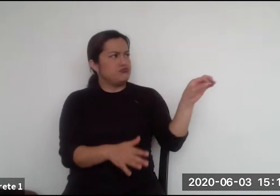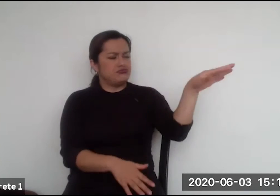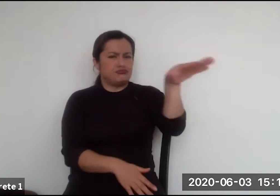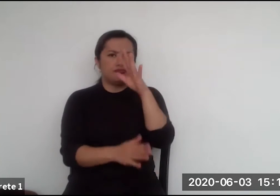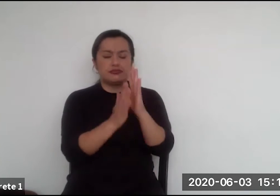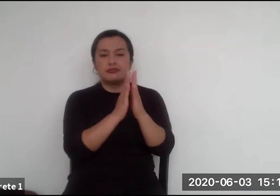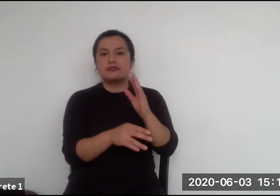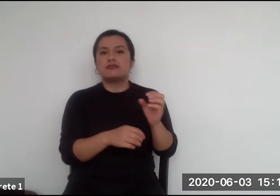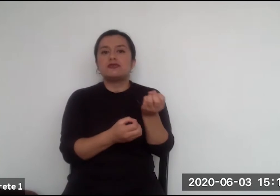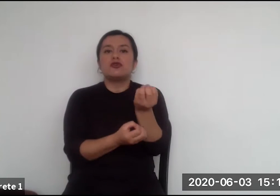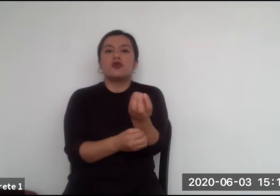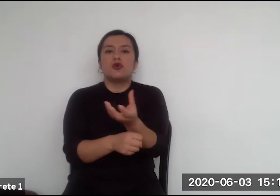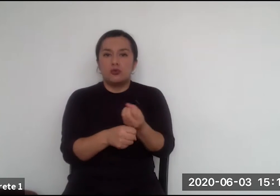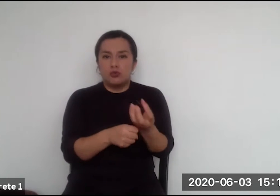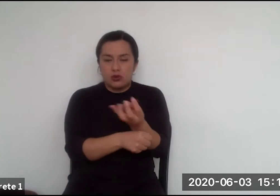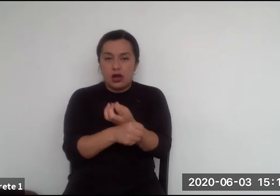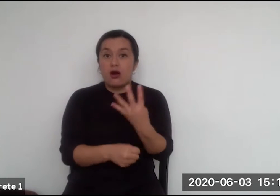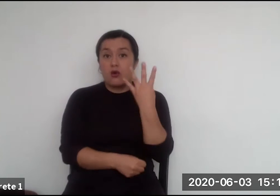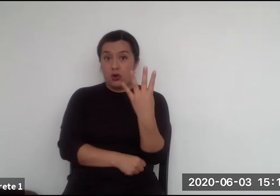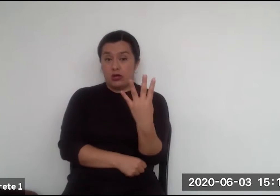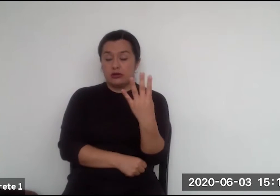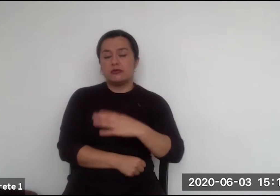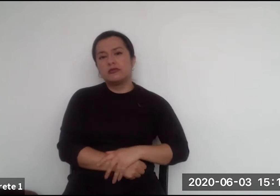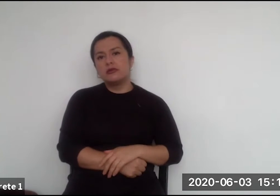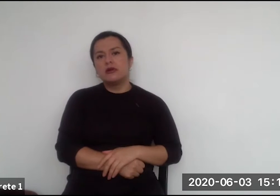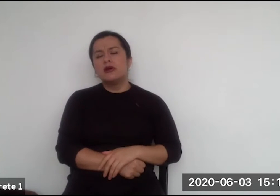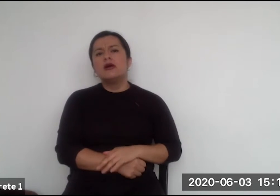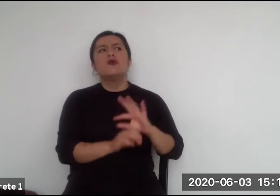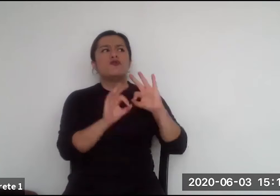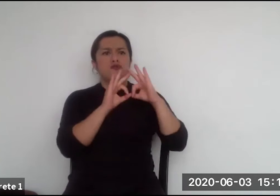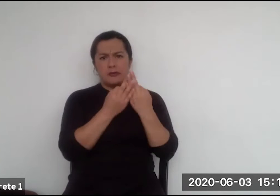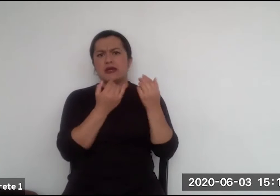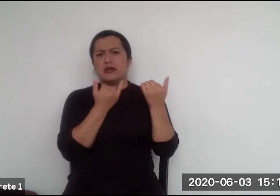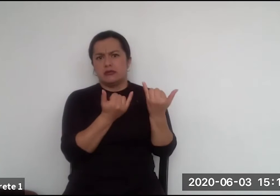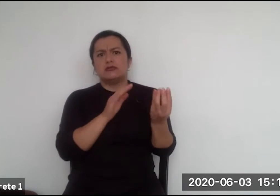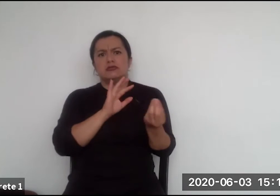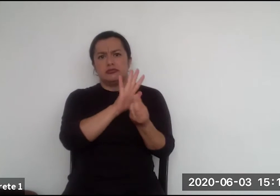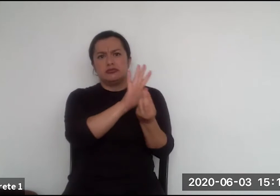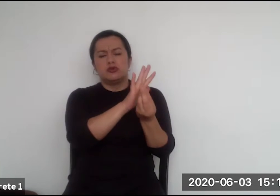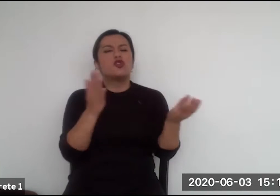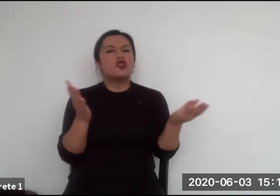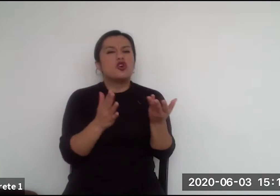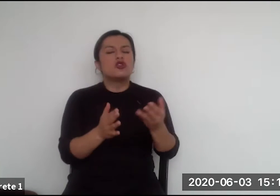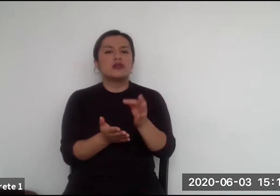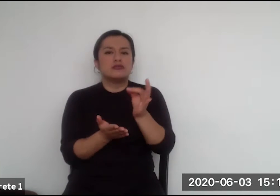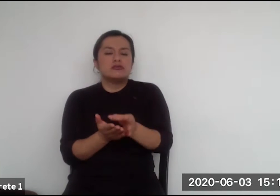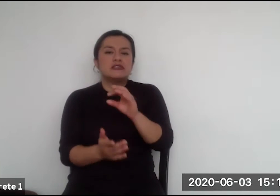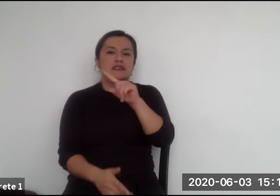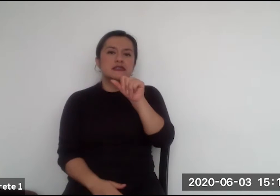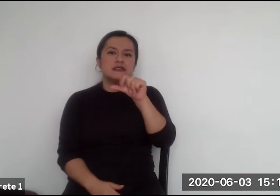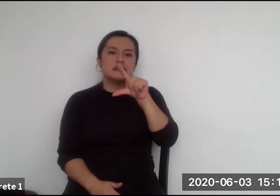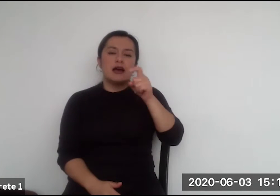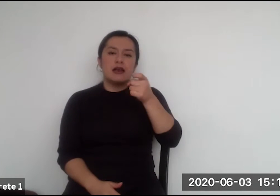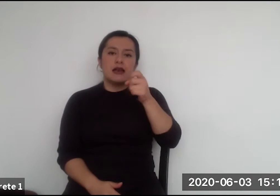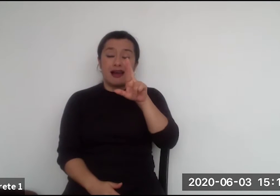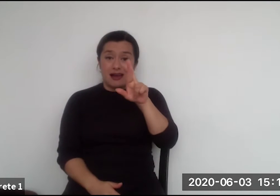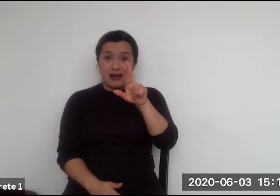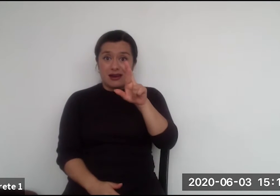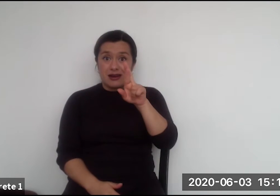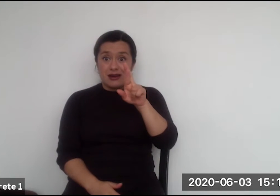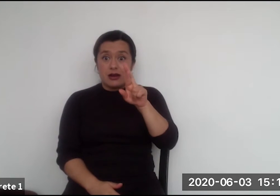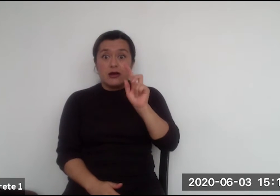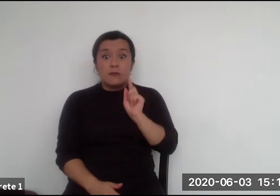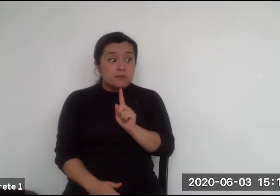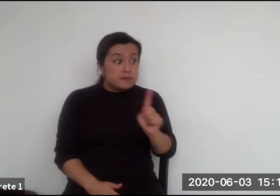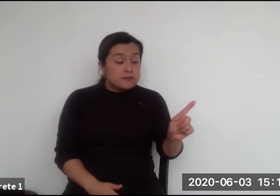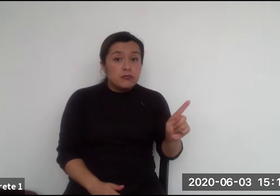la comuna 4, una familia desplazada de Salgar, donde había 14